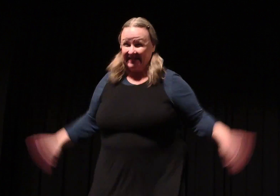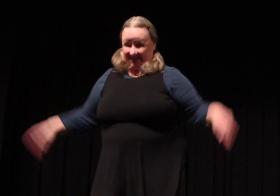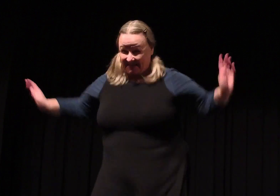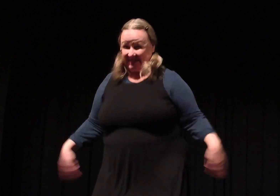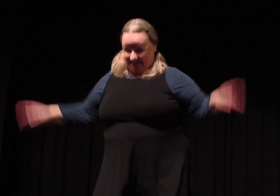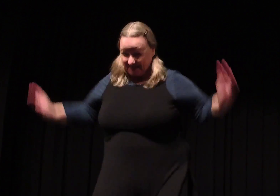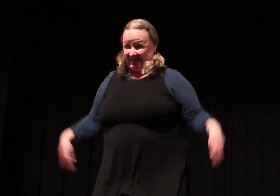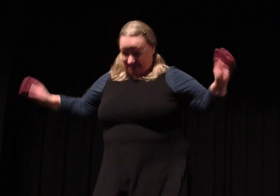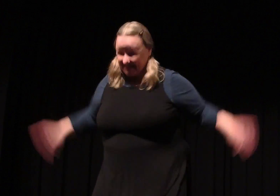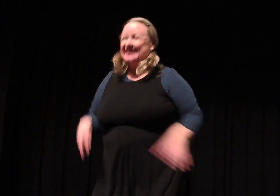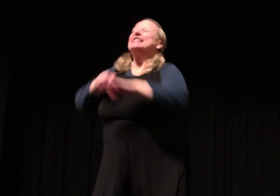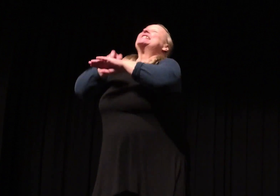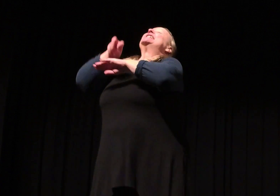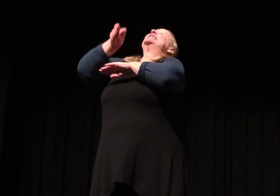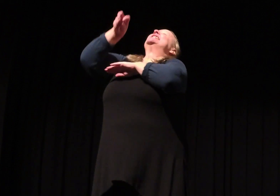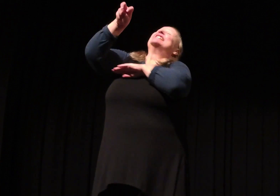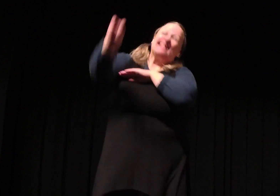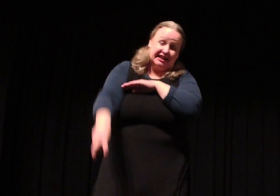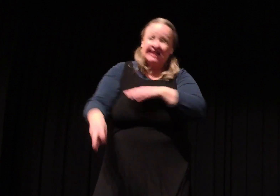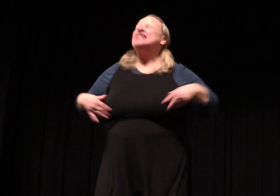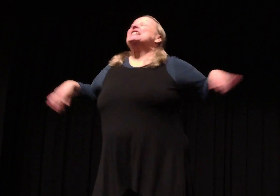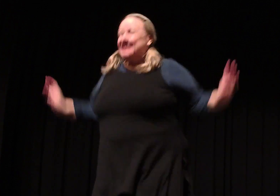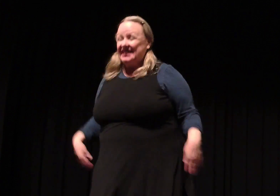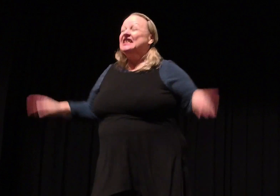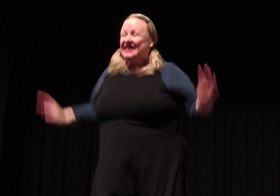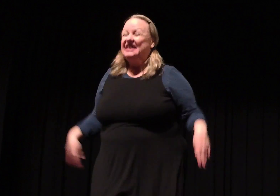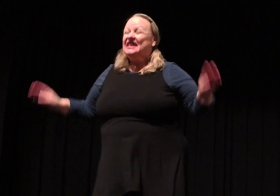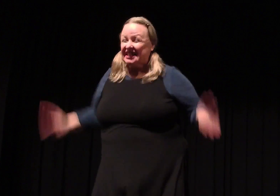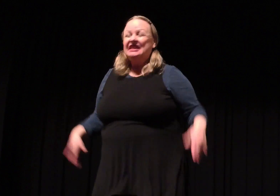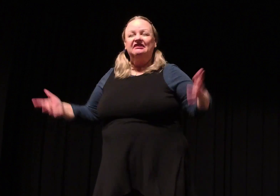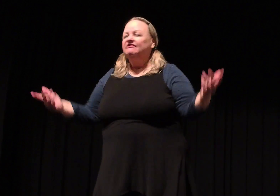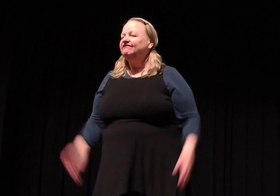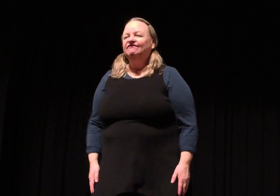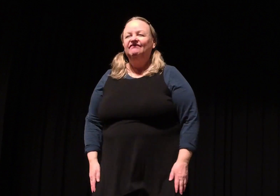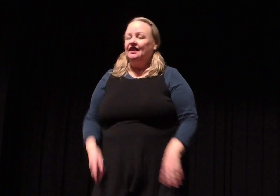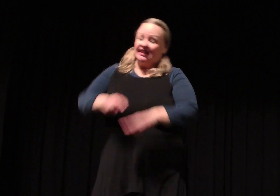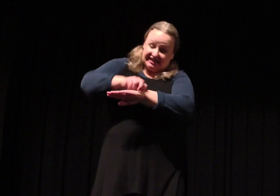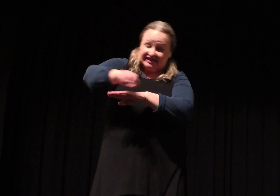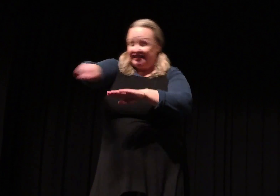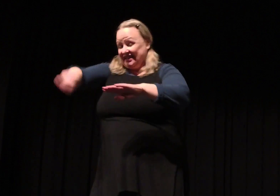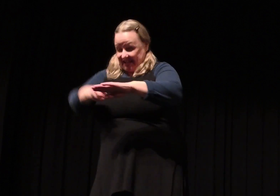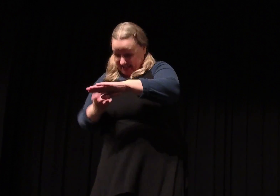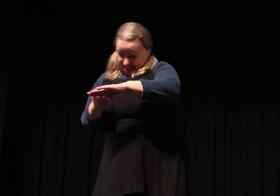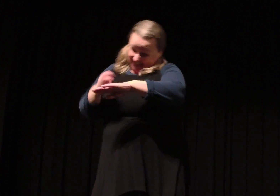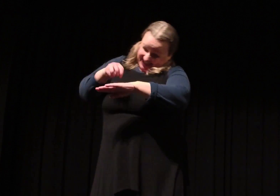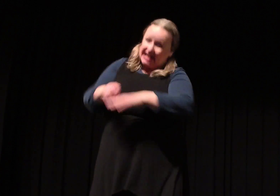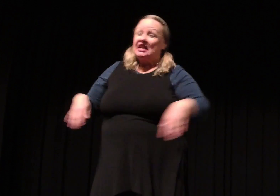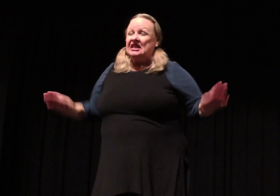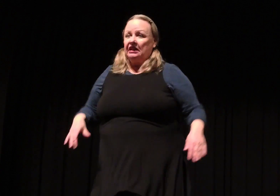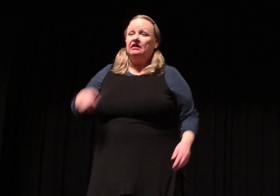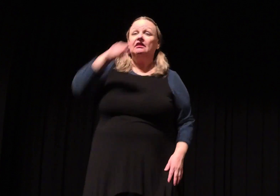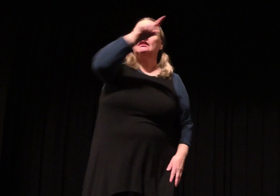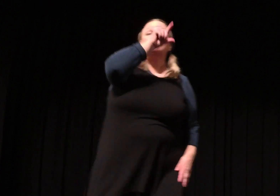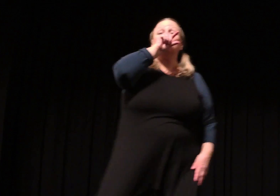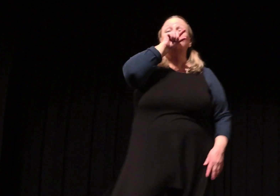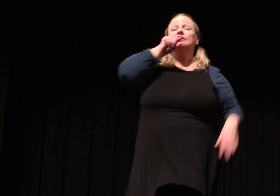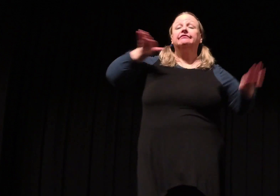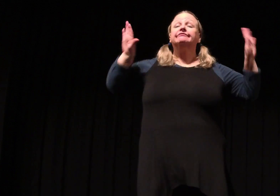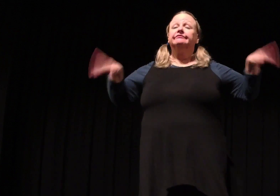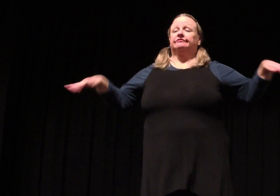me mets dessus. On bat les ailes, on bat les ailes, on bat les ailes. Je prends un élan. Ah, ça marche pas. Ça marche pas. Bon, on